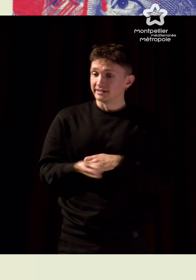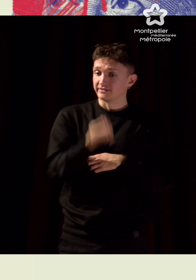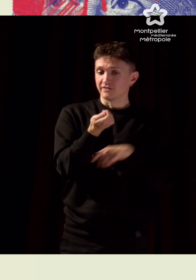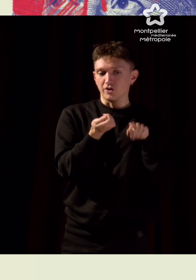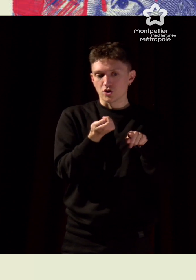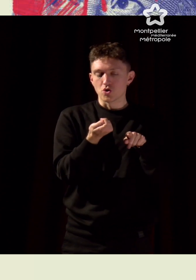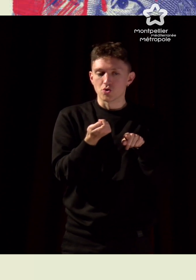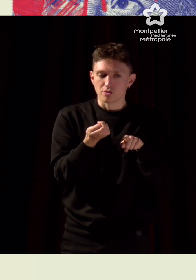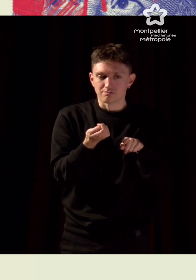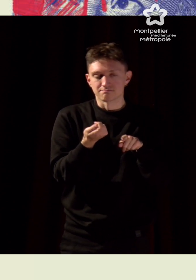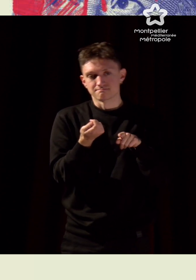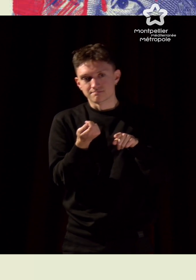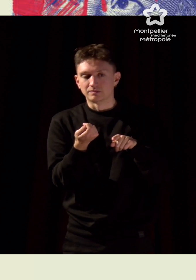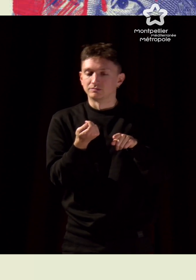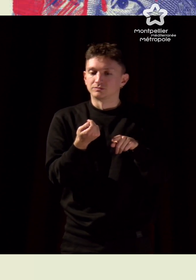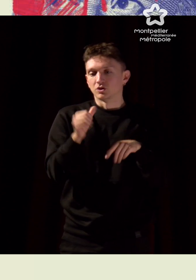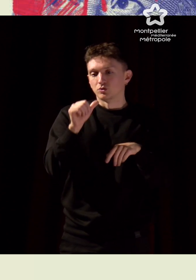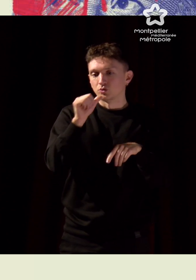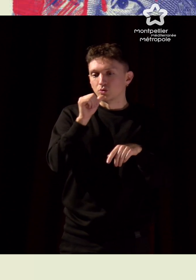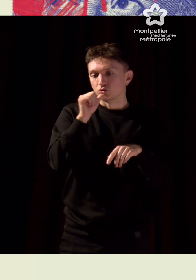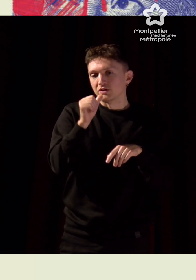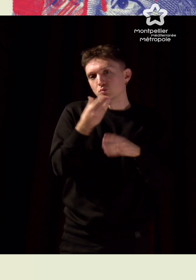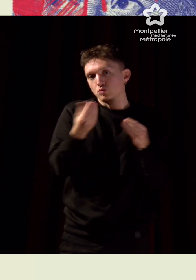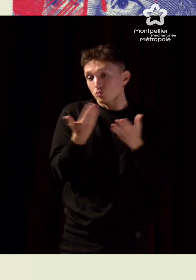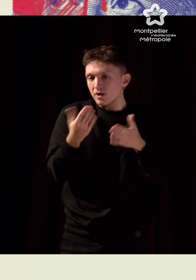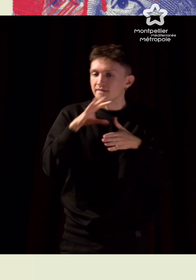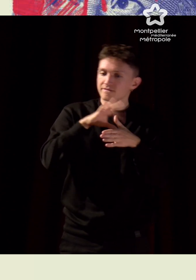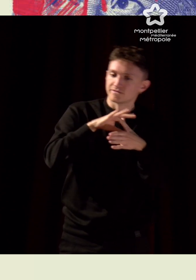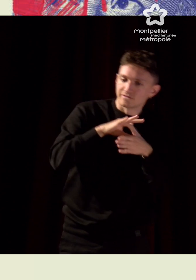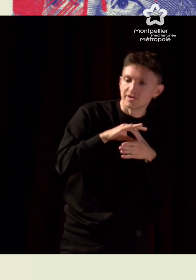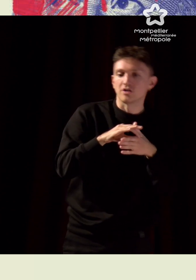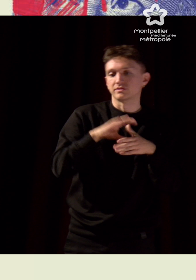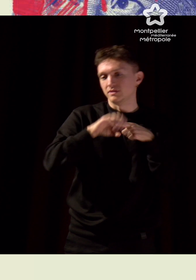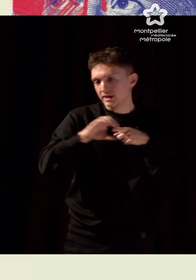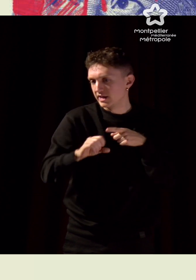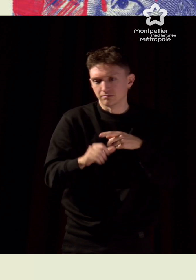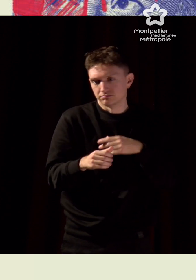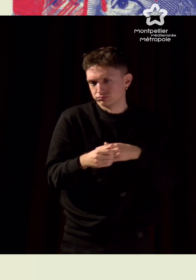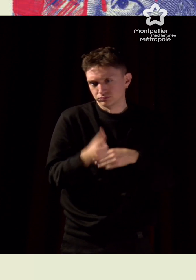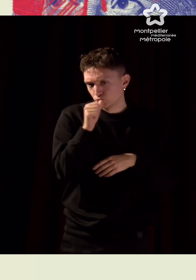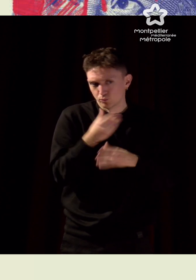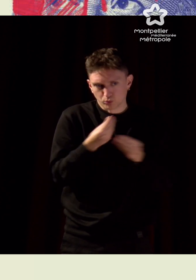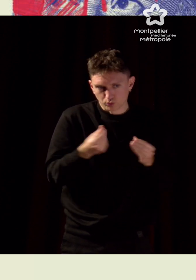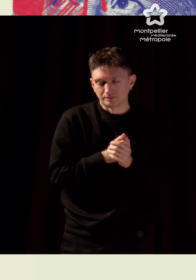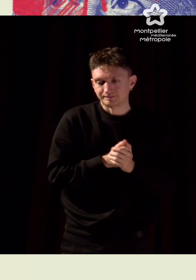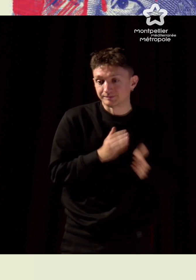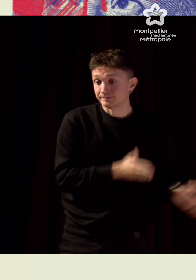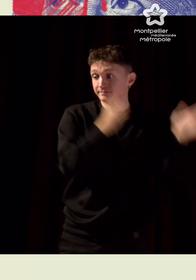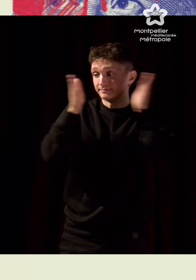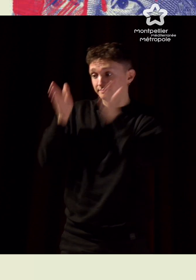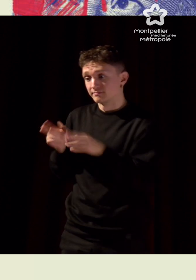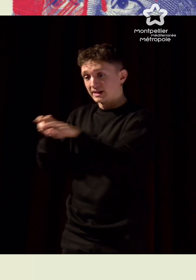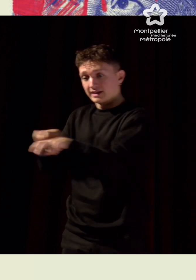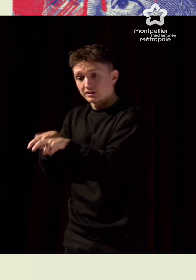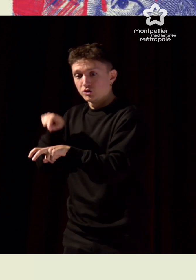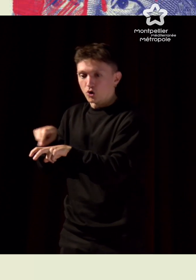de carbohydrates, mais ils consomment beaucoup de viande et de lait, de produits laitiers. À l'inverse, les agriculteurs,